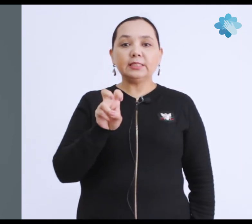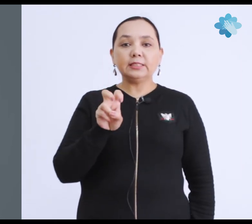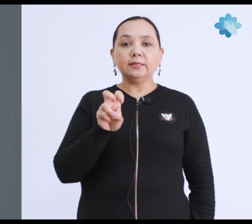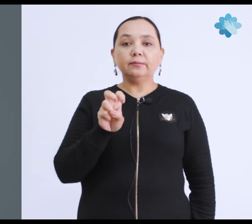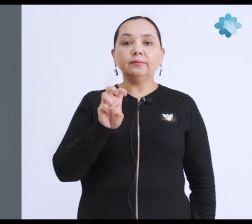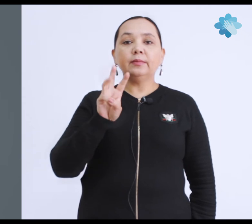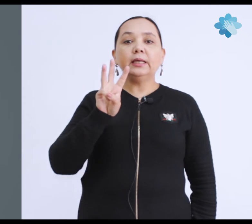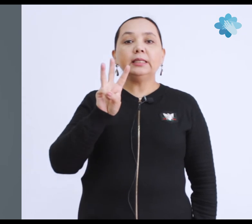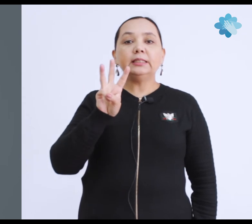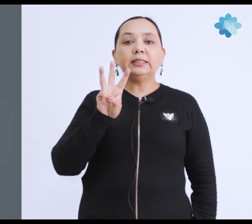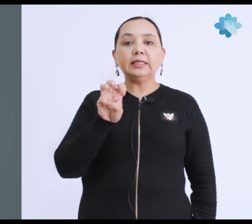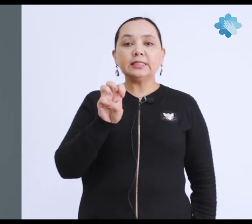200, 300,